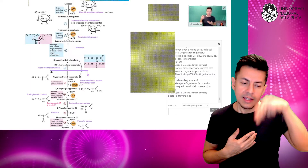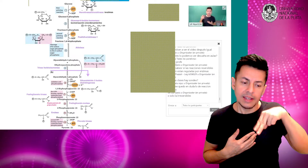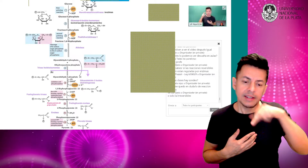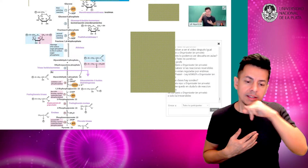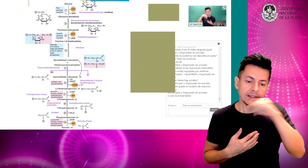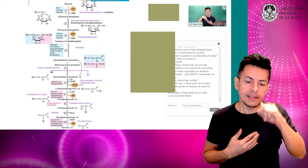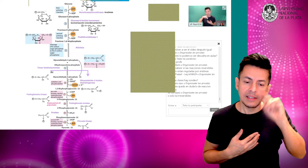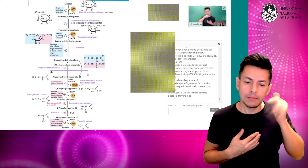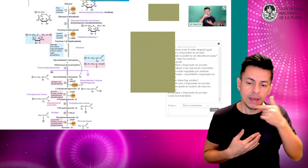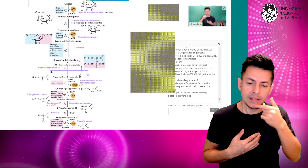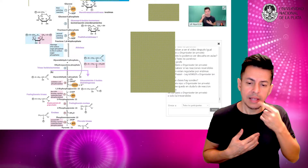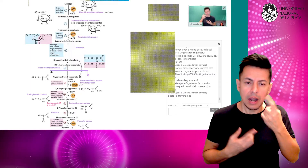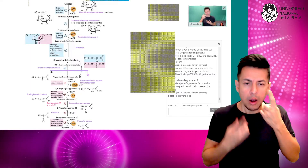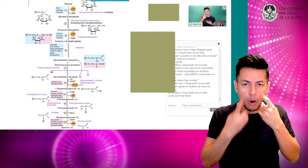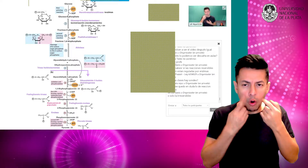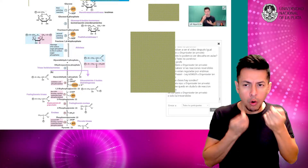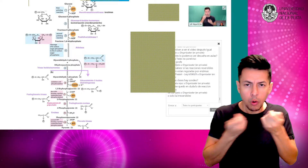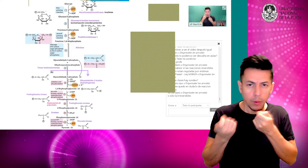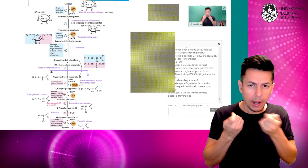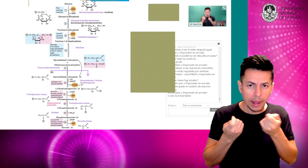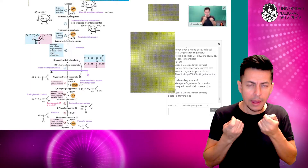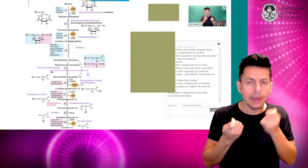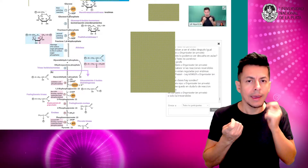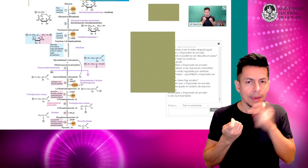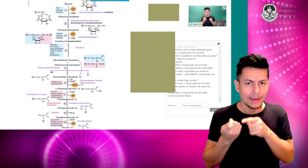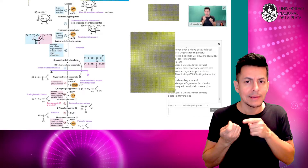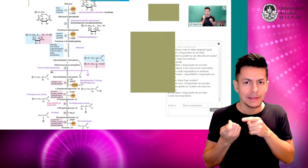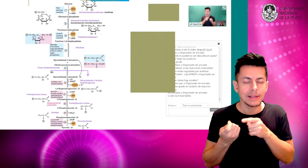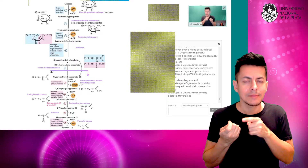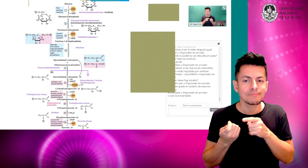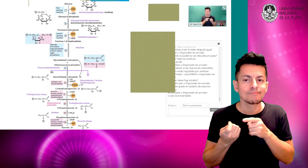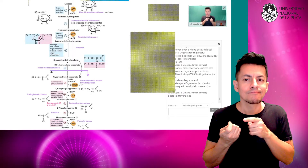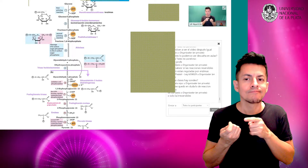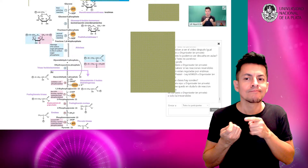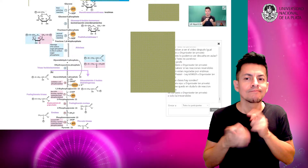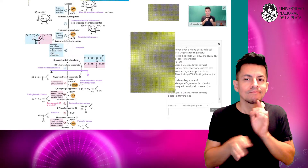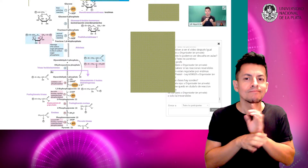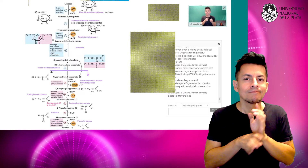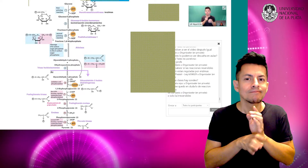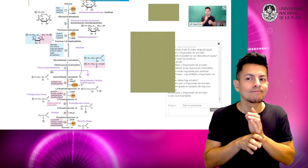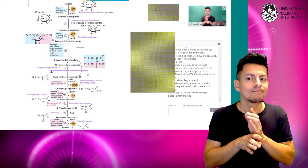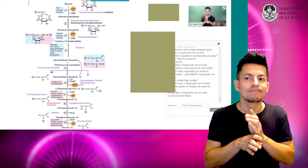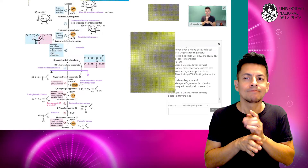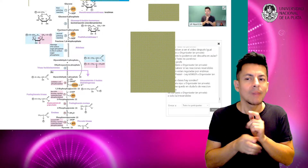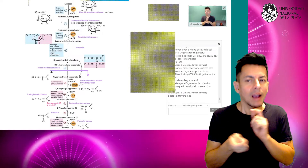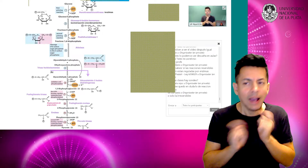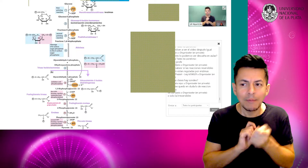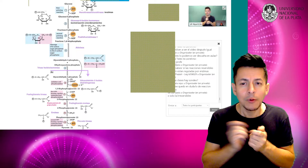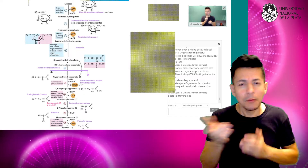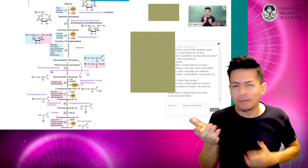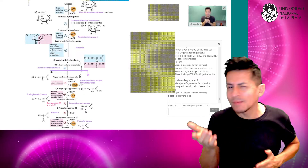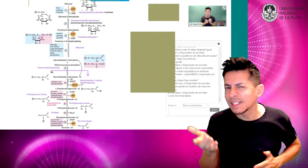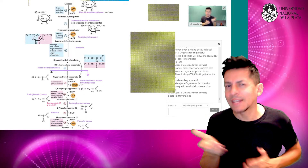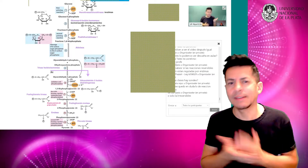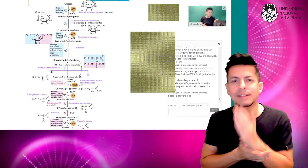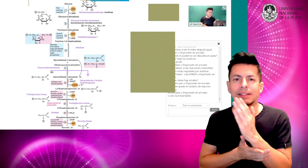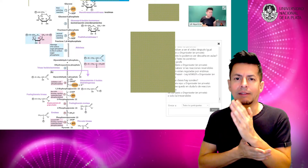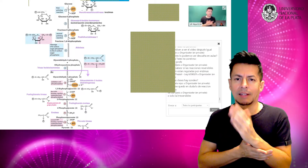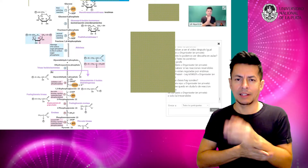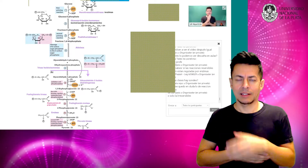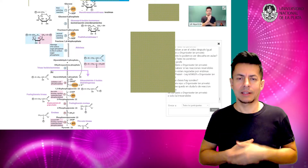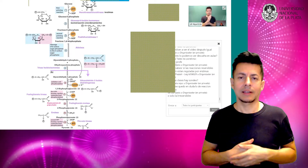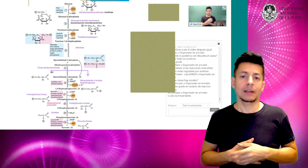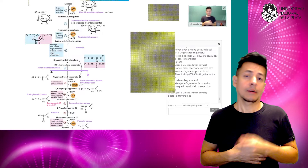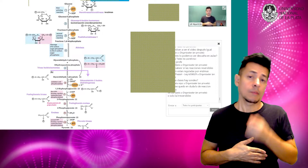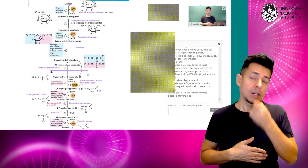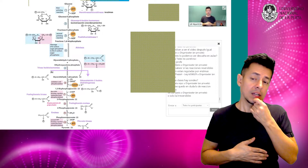las que forman reacciones, forman parte de las reacciones irreversibles, las reacciones que no tienen vuelta atrás. Por ejemplo, la